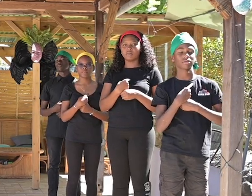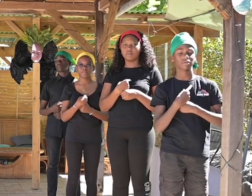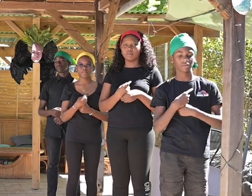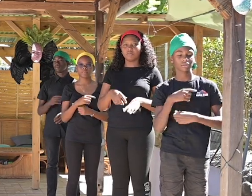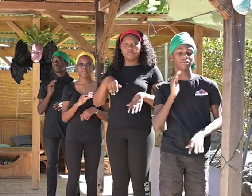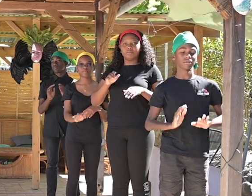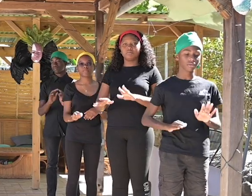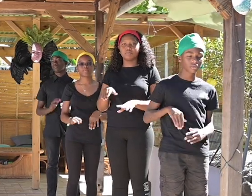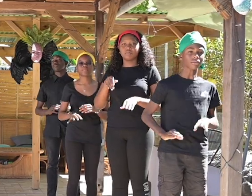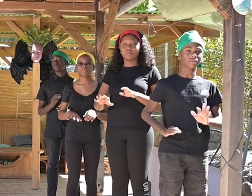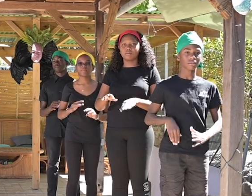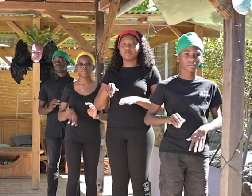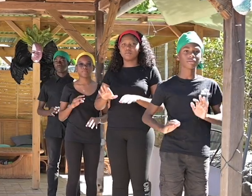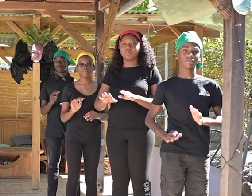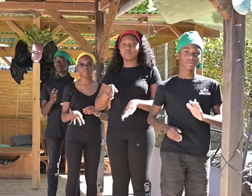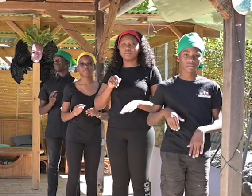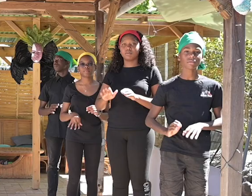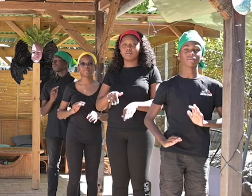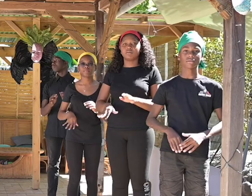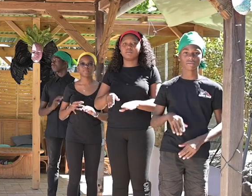wulo. Kakakamos.